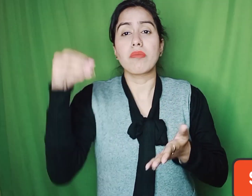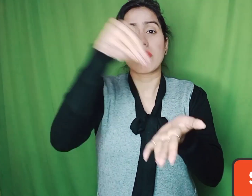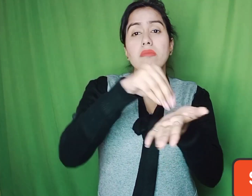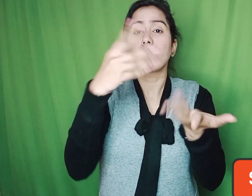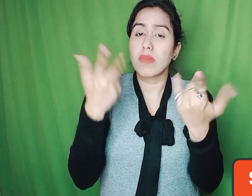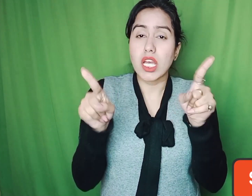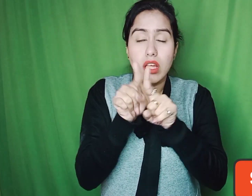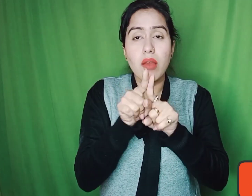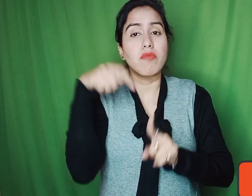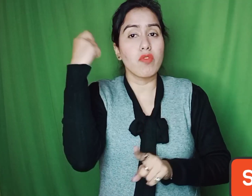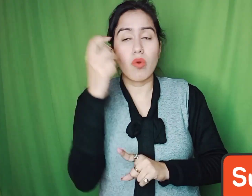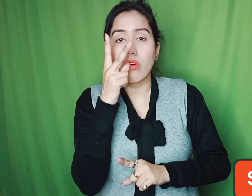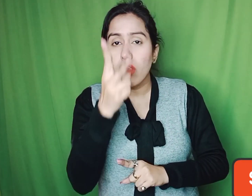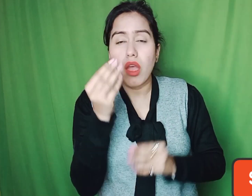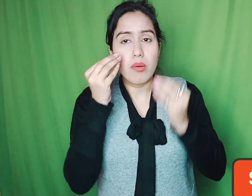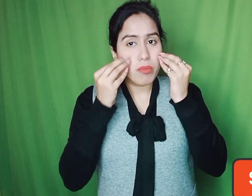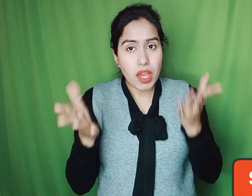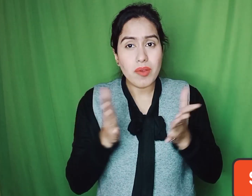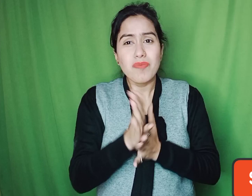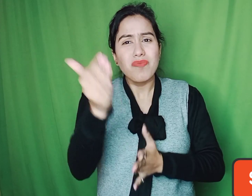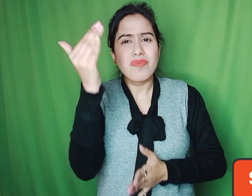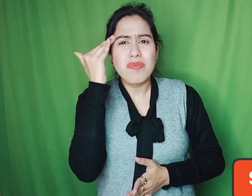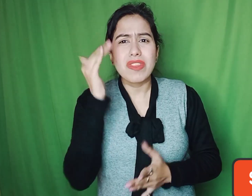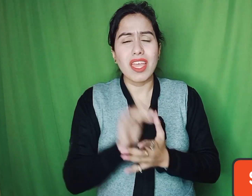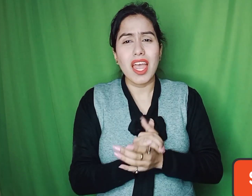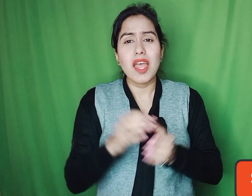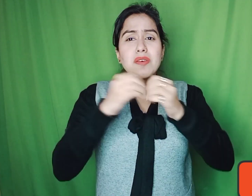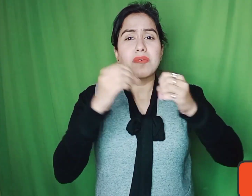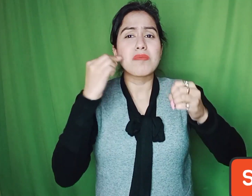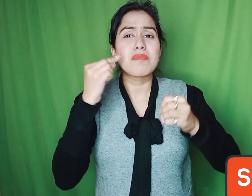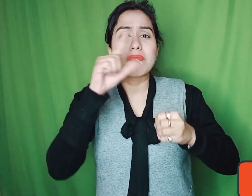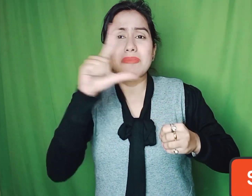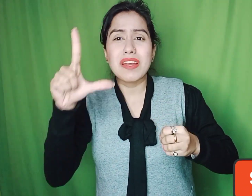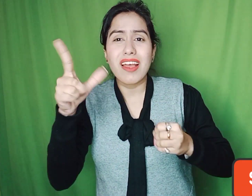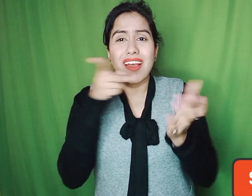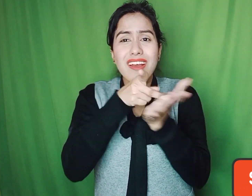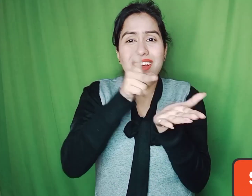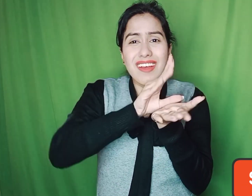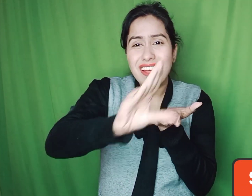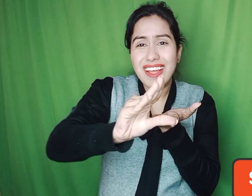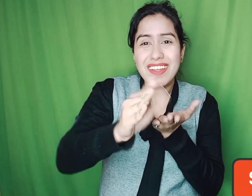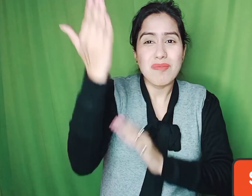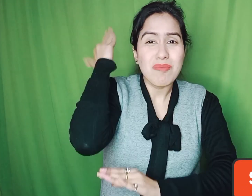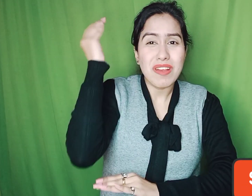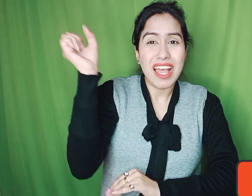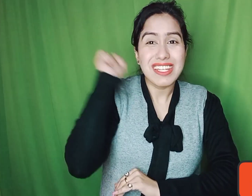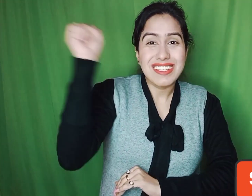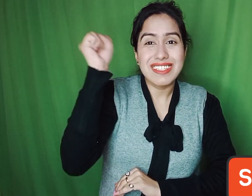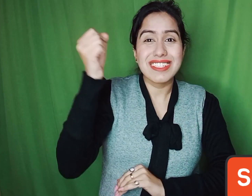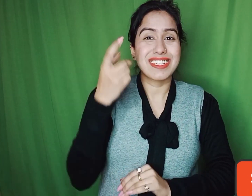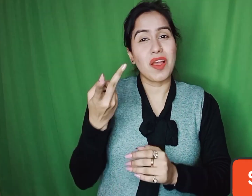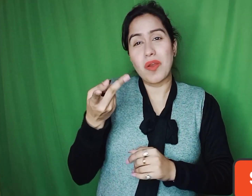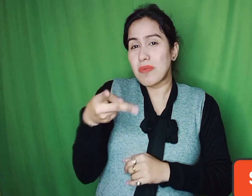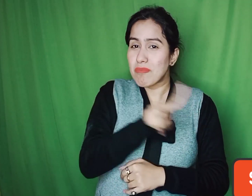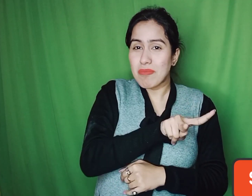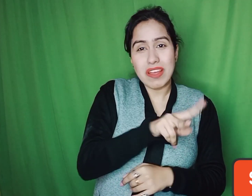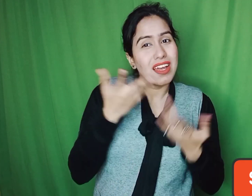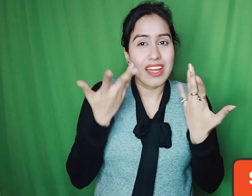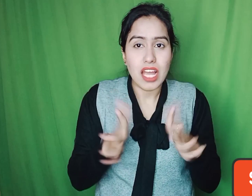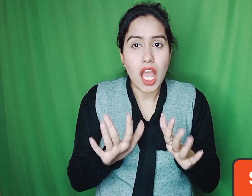दोस्तों, जैसा कि आपको पता है कि प्रधानमंत्री ने जब वो बिल वापस लिया था उसके बाद वो पहली बार पंजाब के